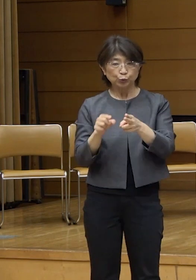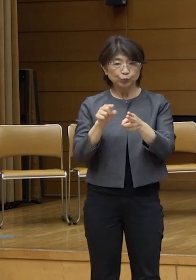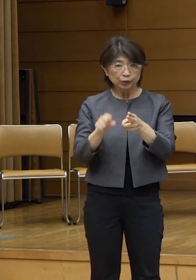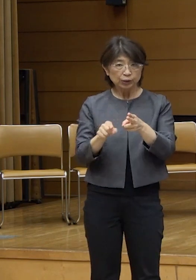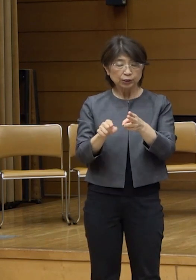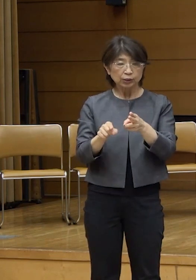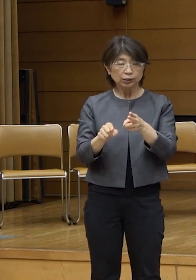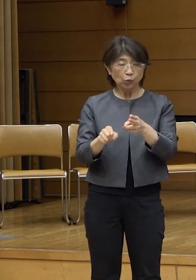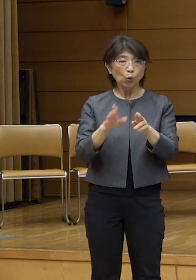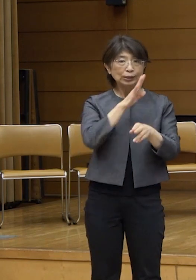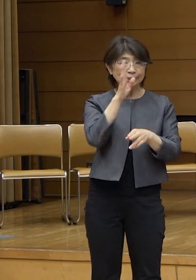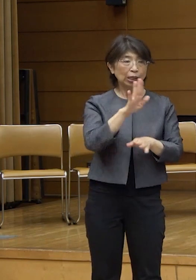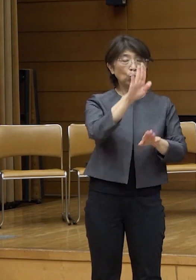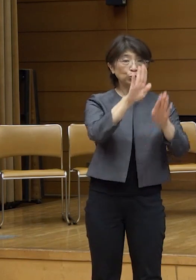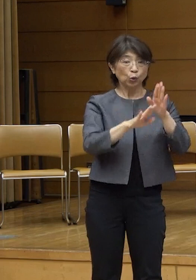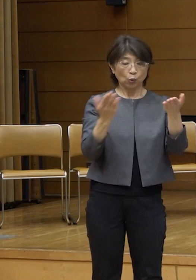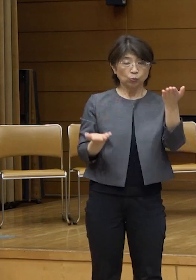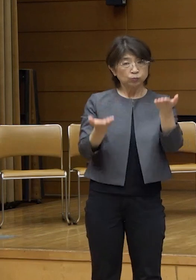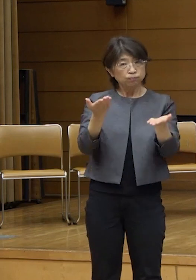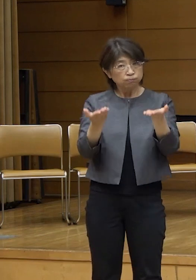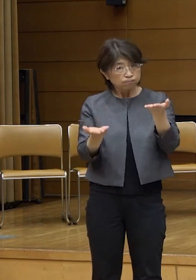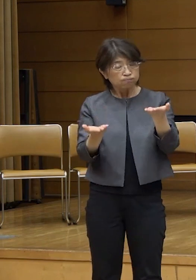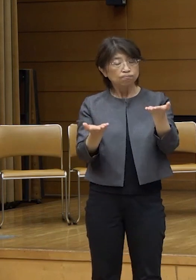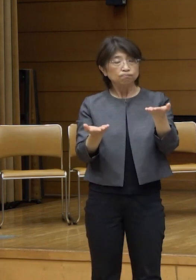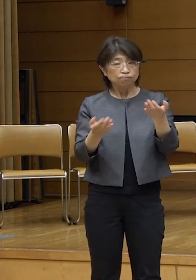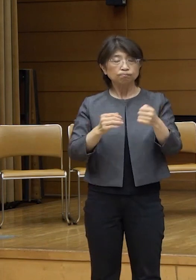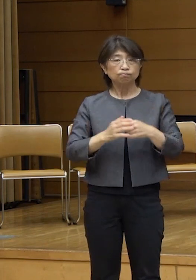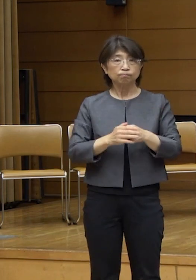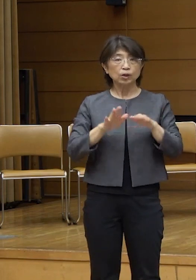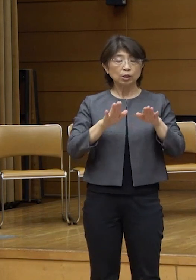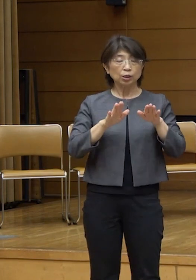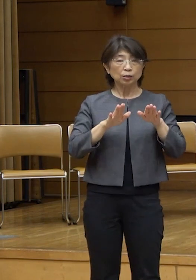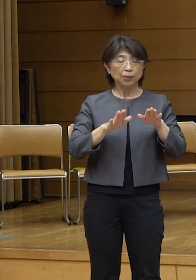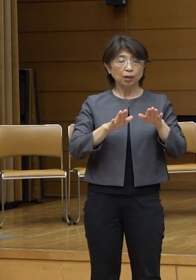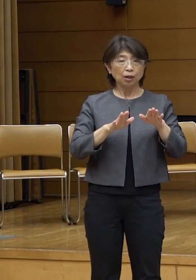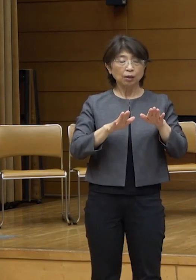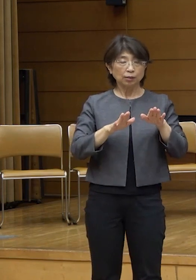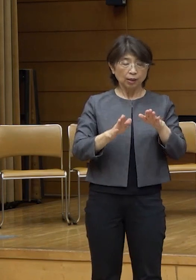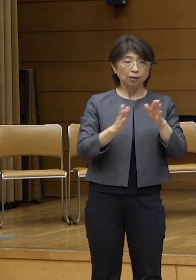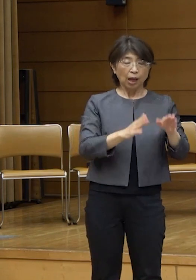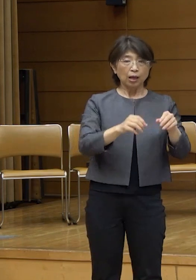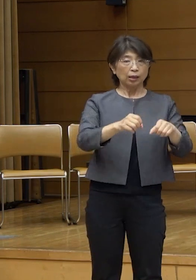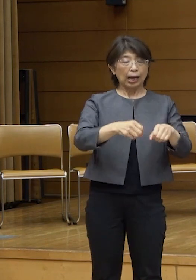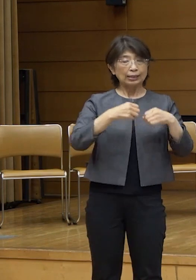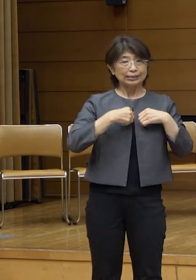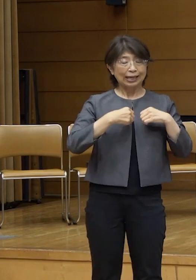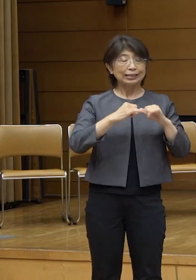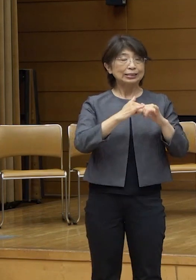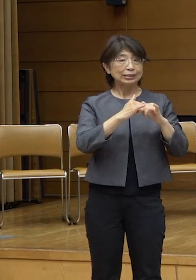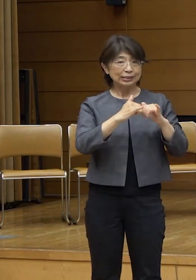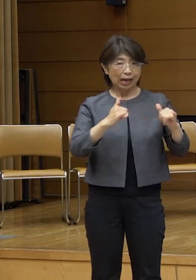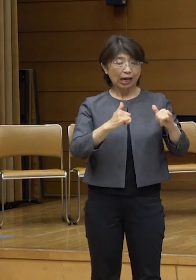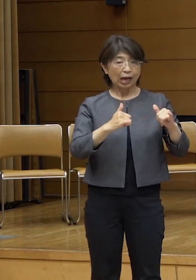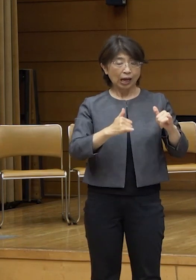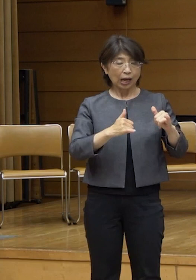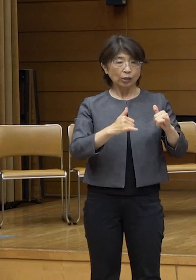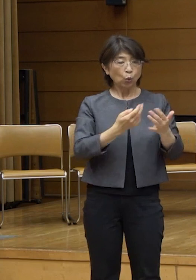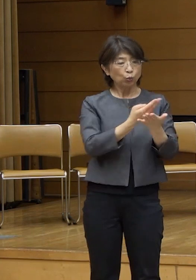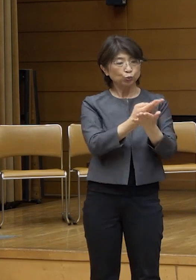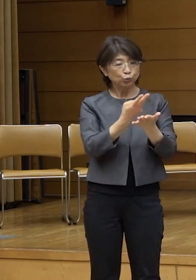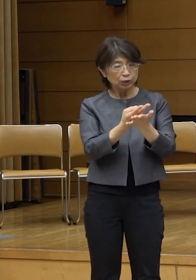から現在、感染症で抑えてある病棟でいっぱいになっているのか、あるいは一般病棟も含め